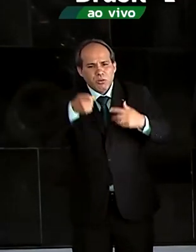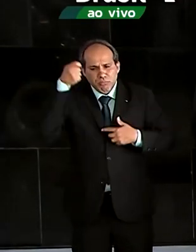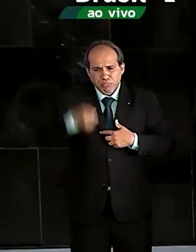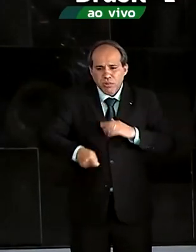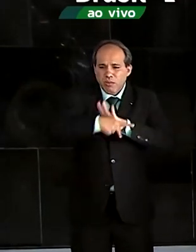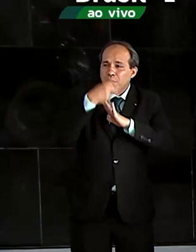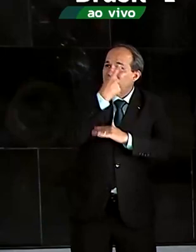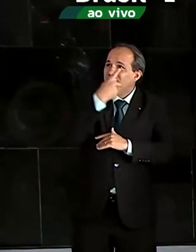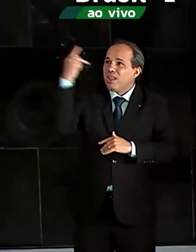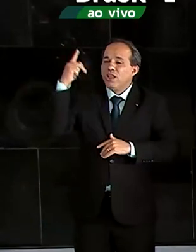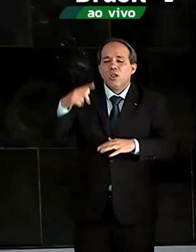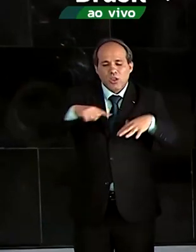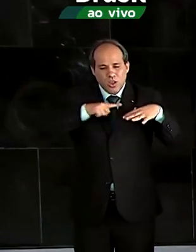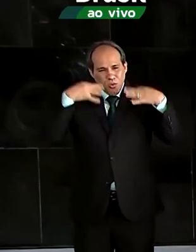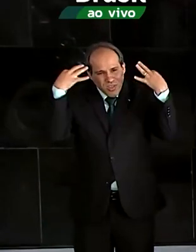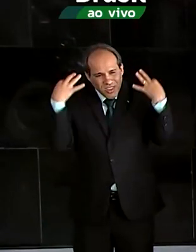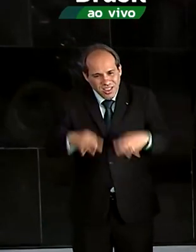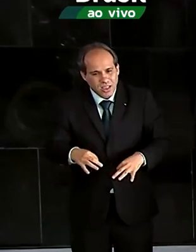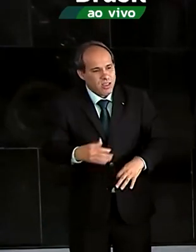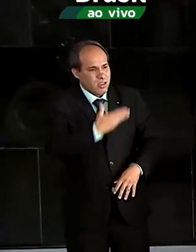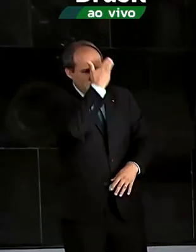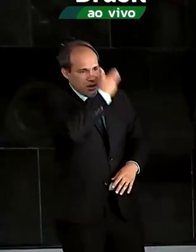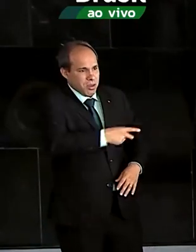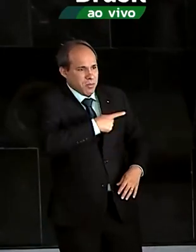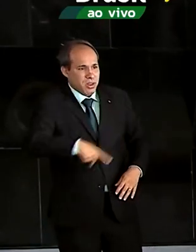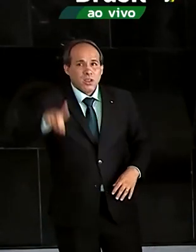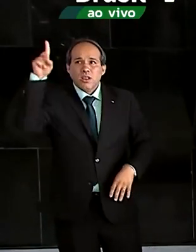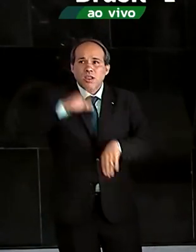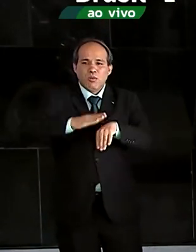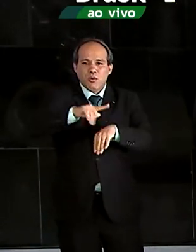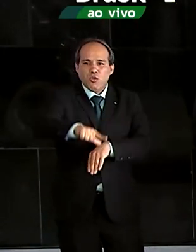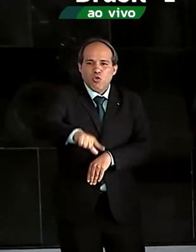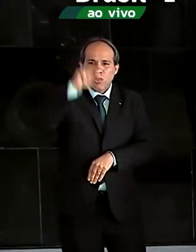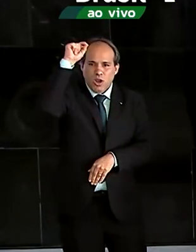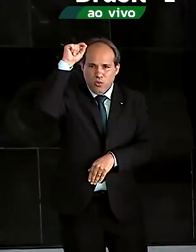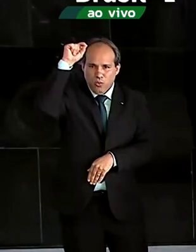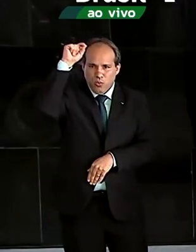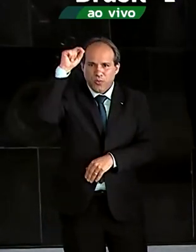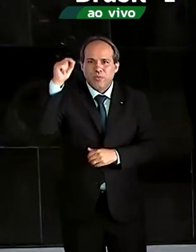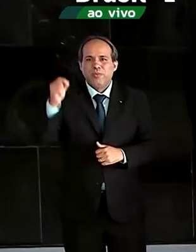E eu não tenho dúvida que esse é o presidente que Deus escolheu. Amém.